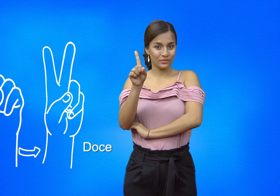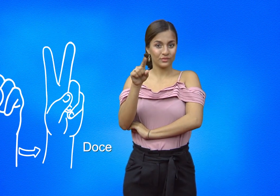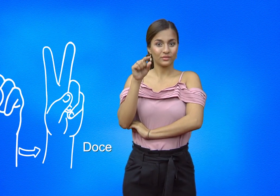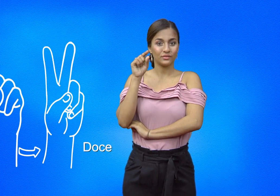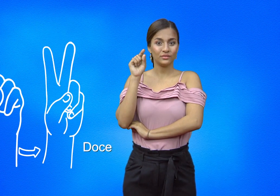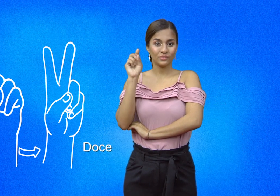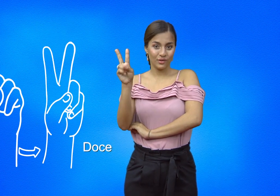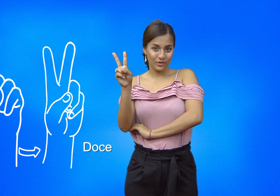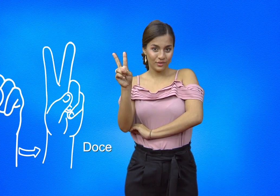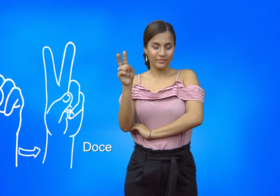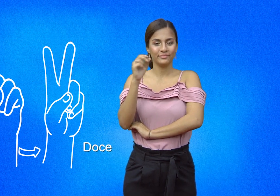12